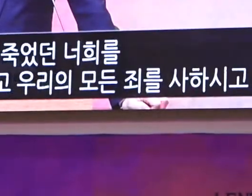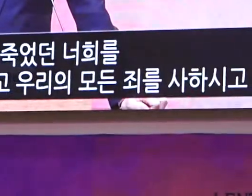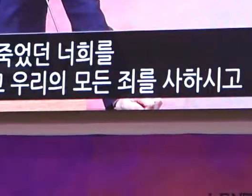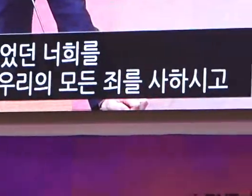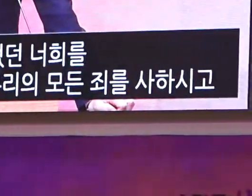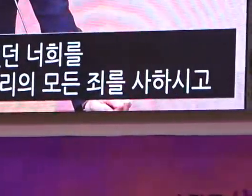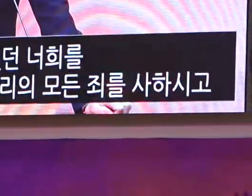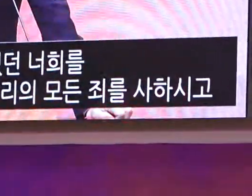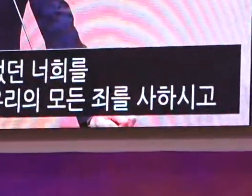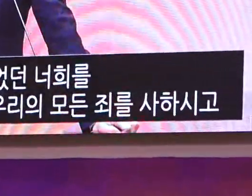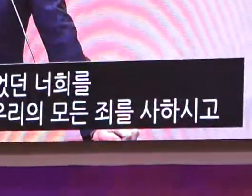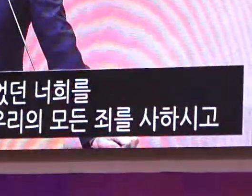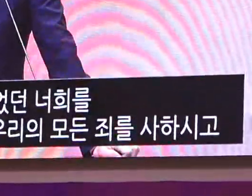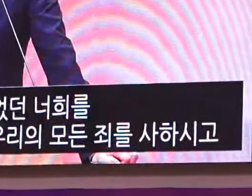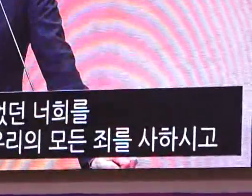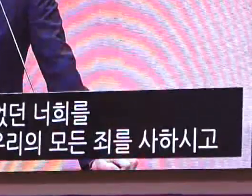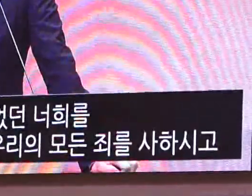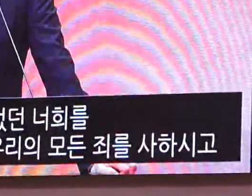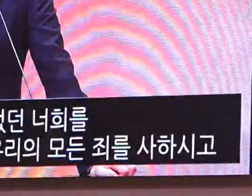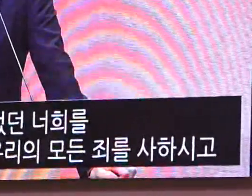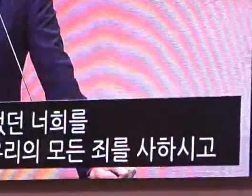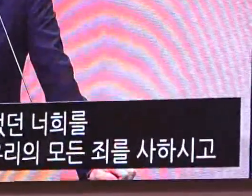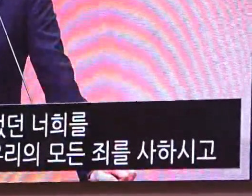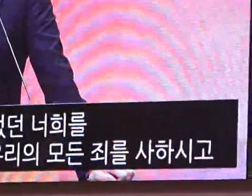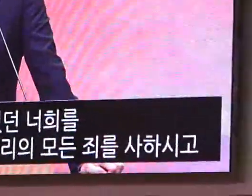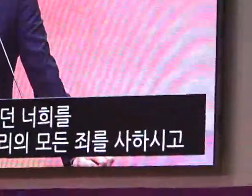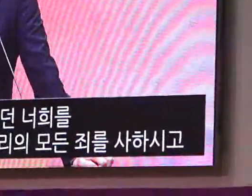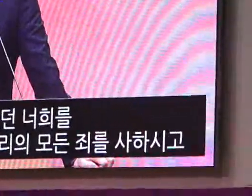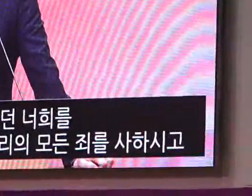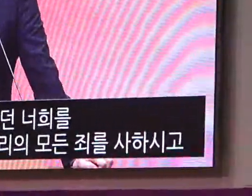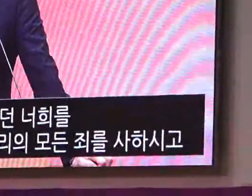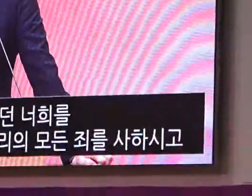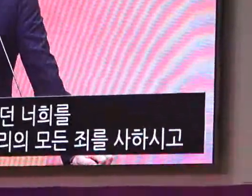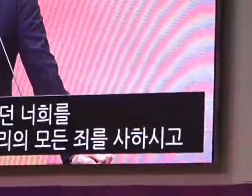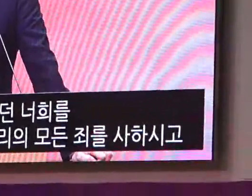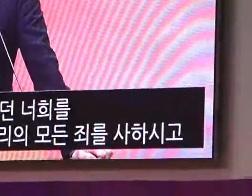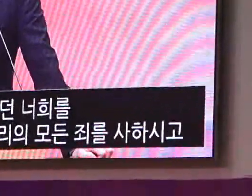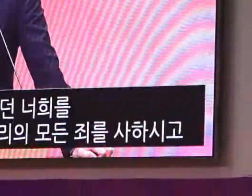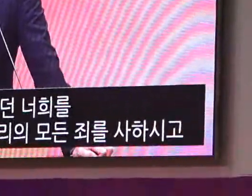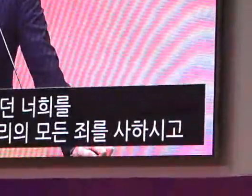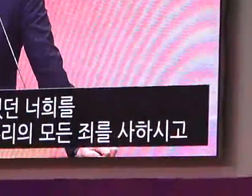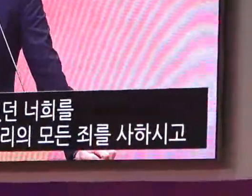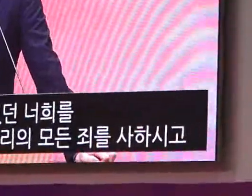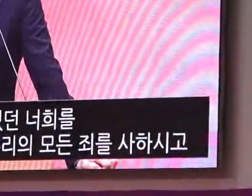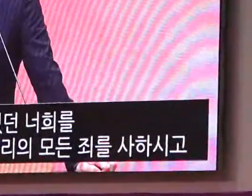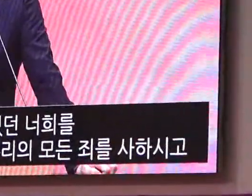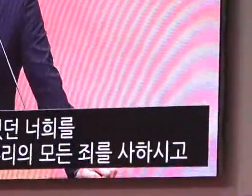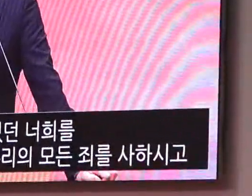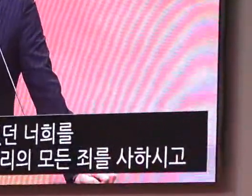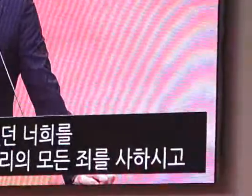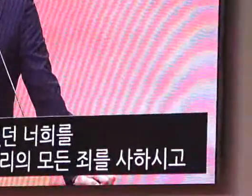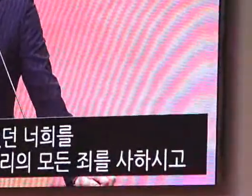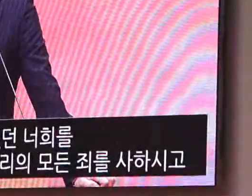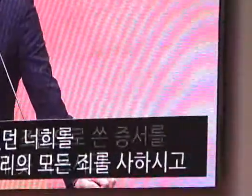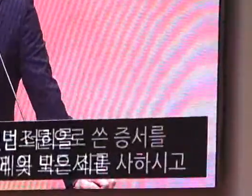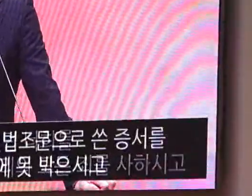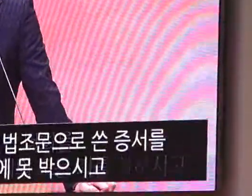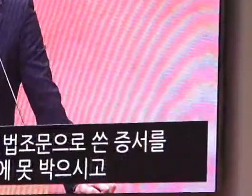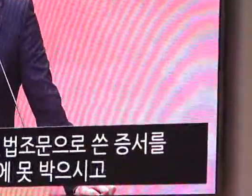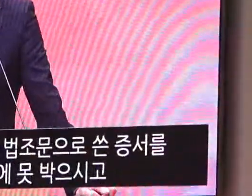또 범죄와 육체의 무할례로 죽었던 너희를 하나님이 그와 함께 살리시고 우리의 모든 죄를